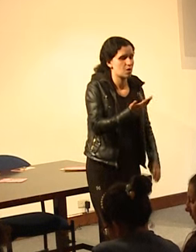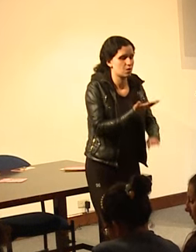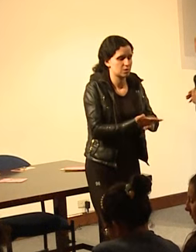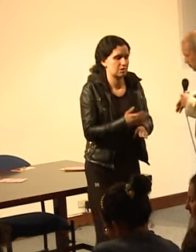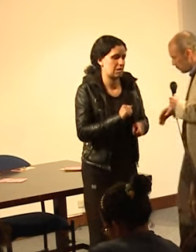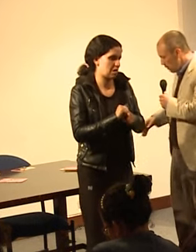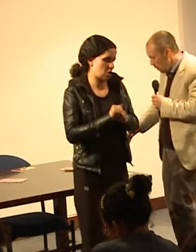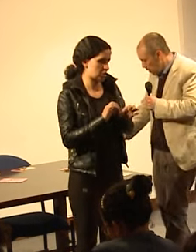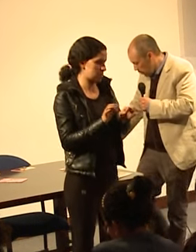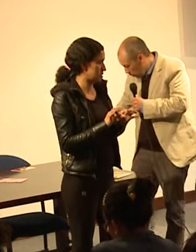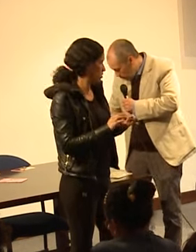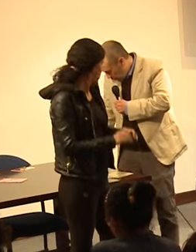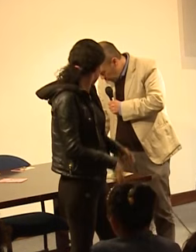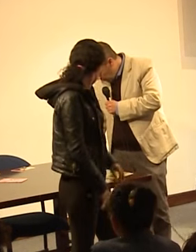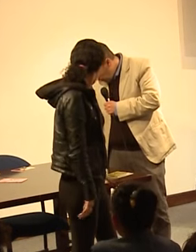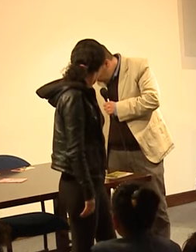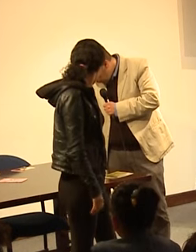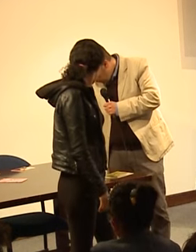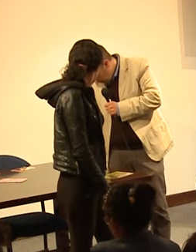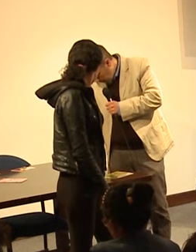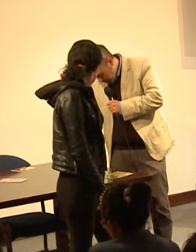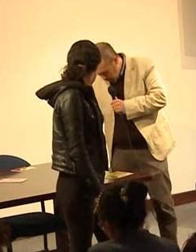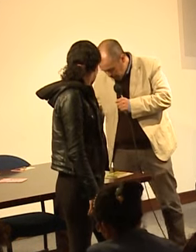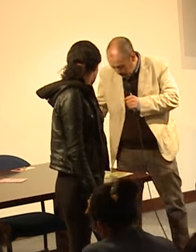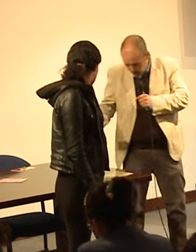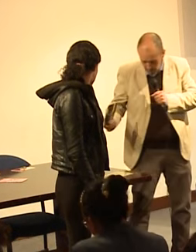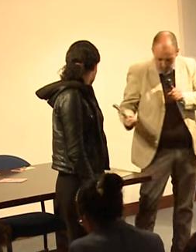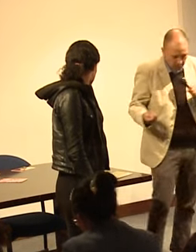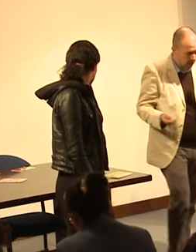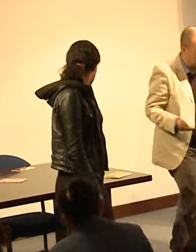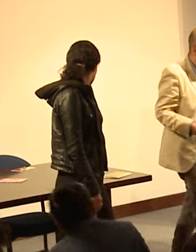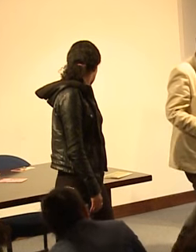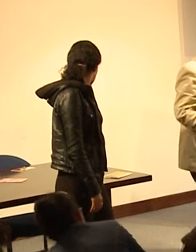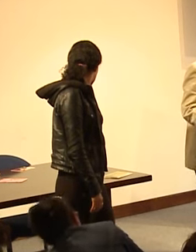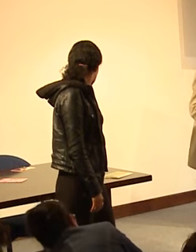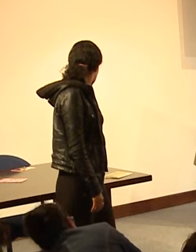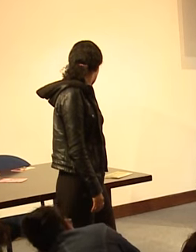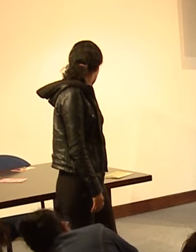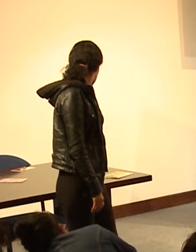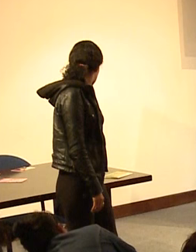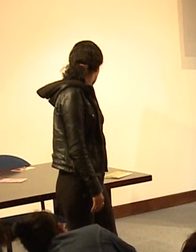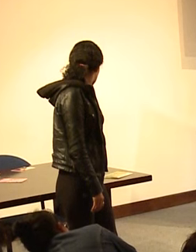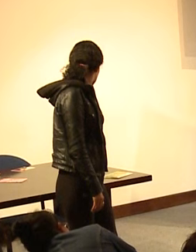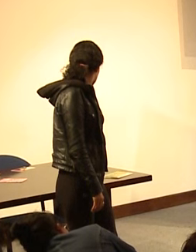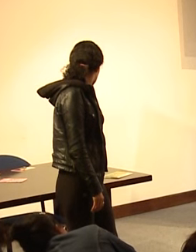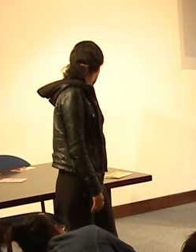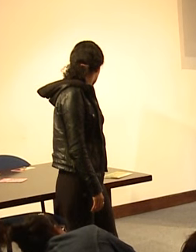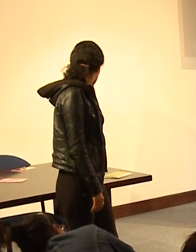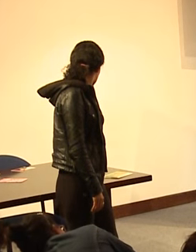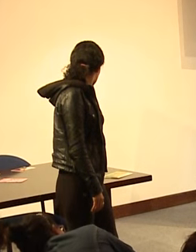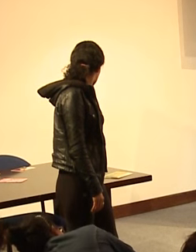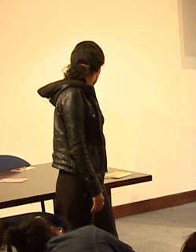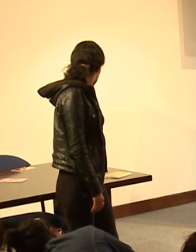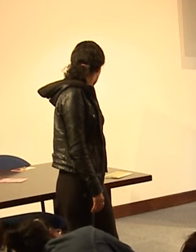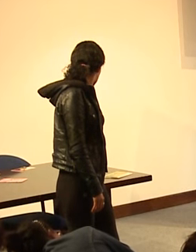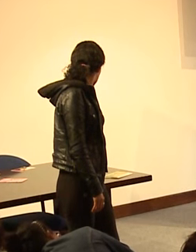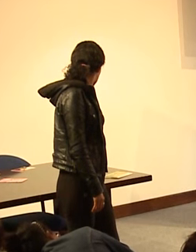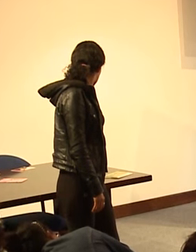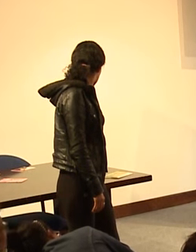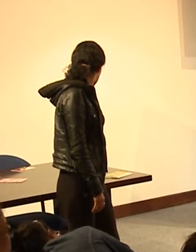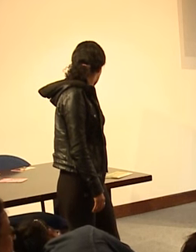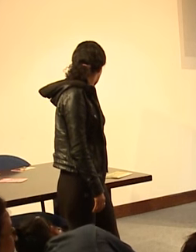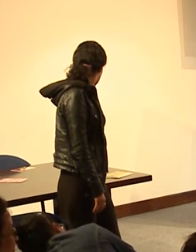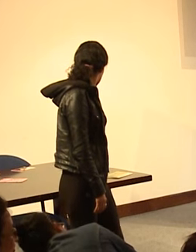ejercicio con unas imágenes que no traje presentación para hacerles